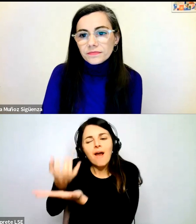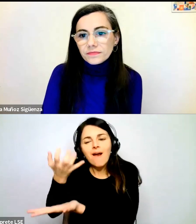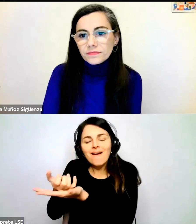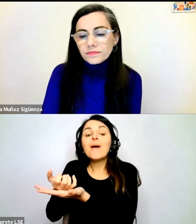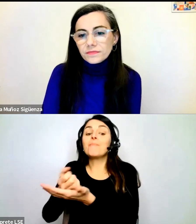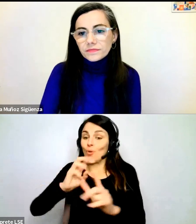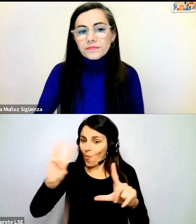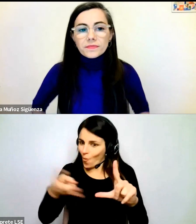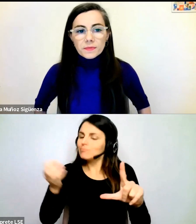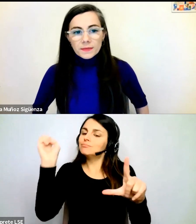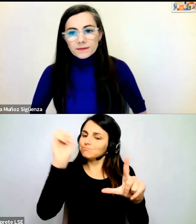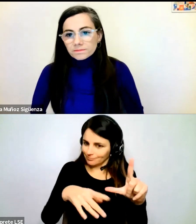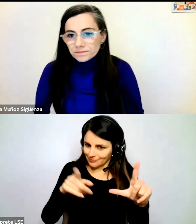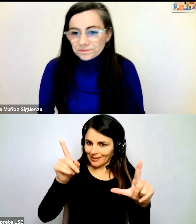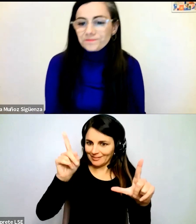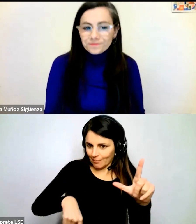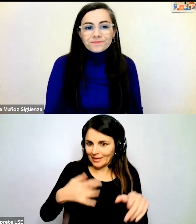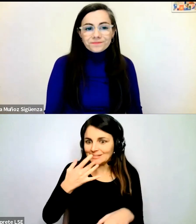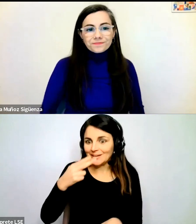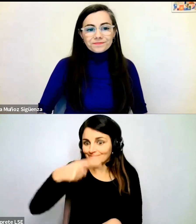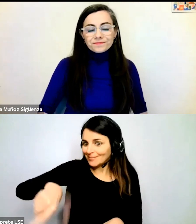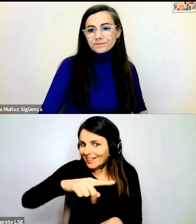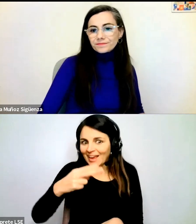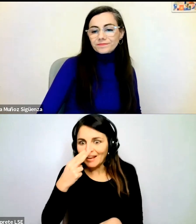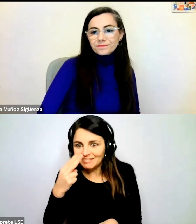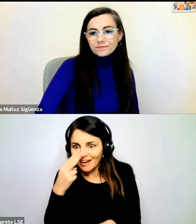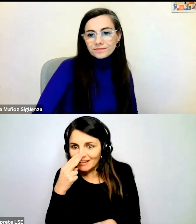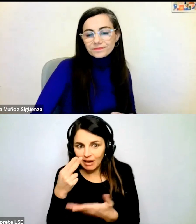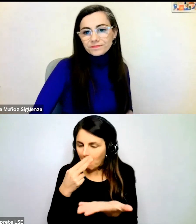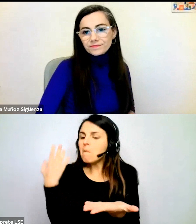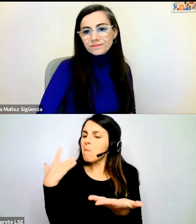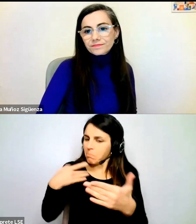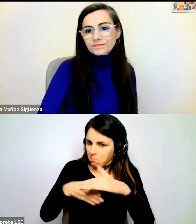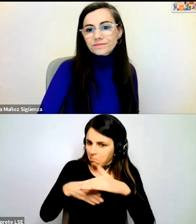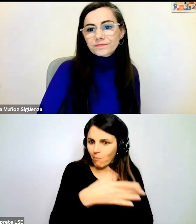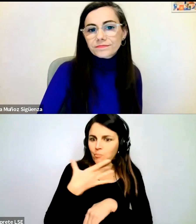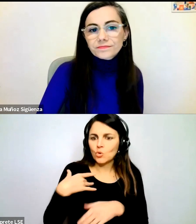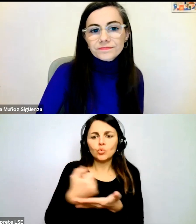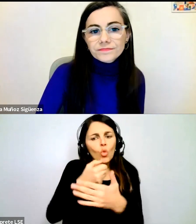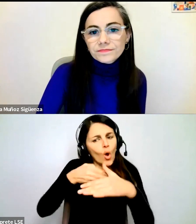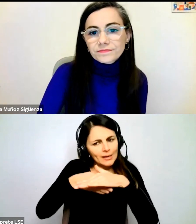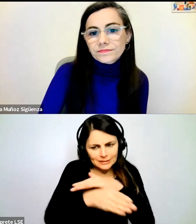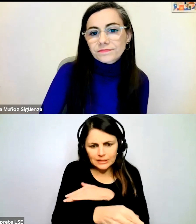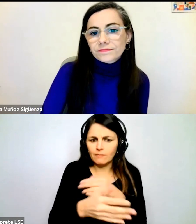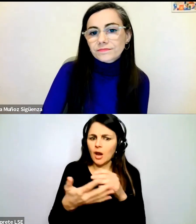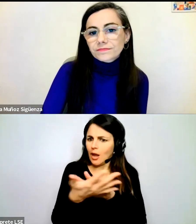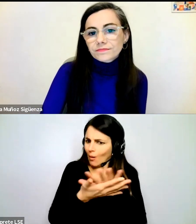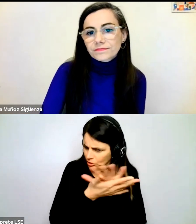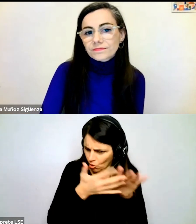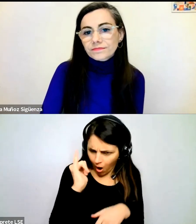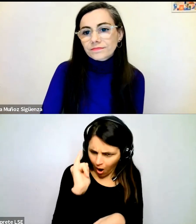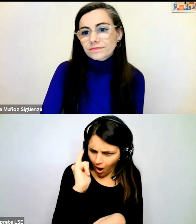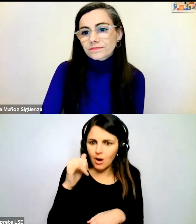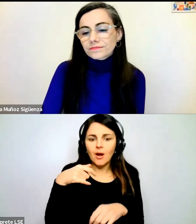interesa echarle un ojo y verlo, está asignado totalmente. También estábamos Marta y yo acompañando a las